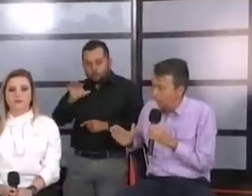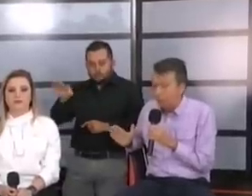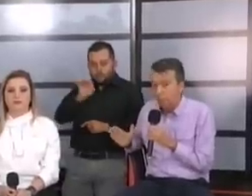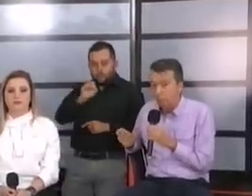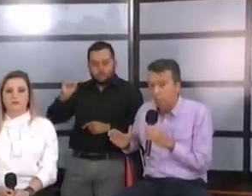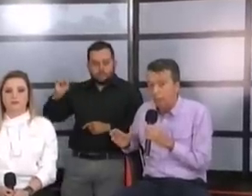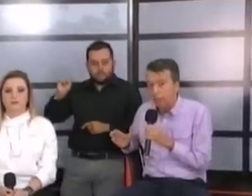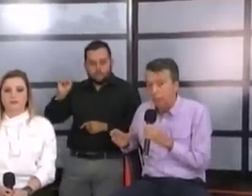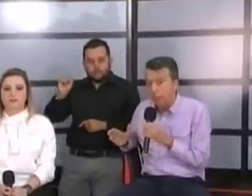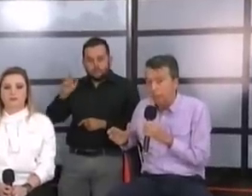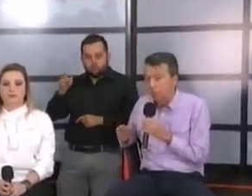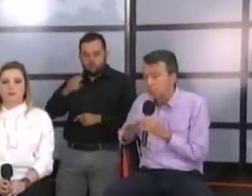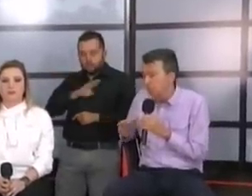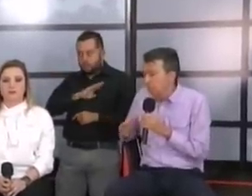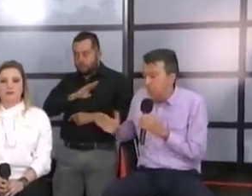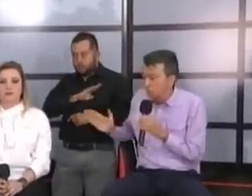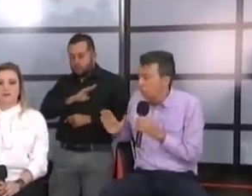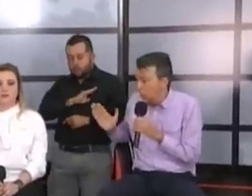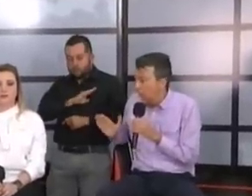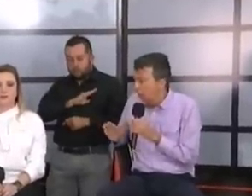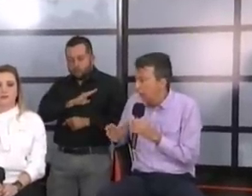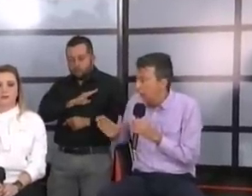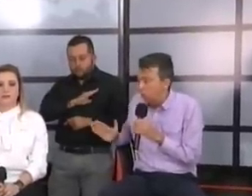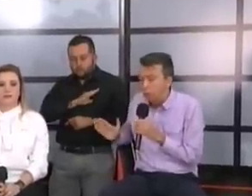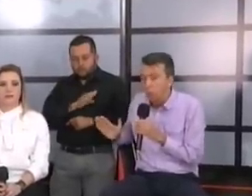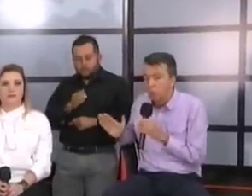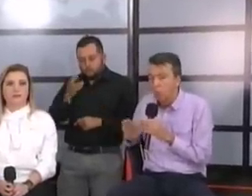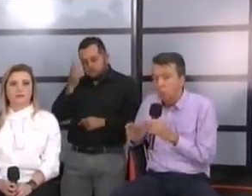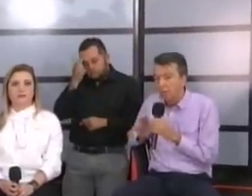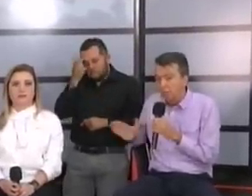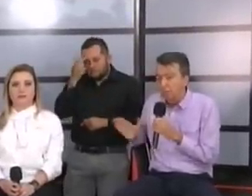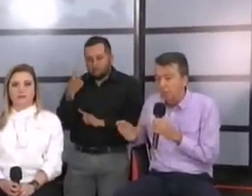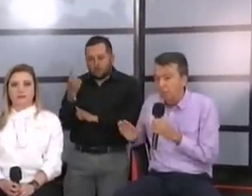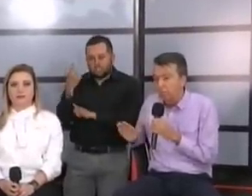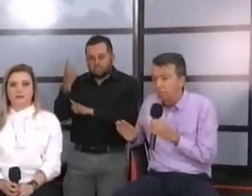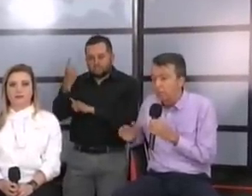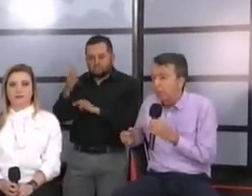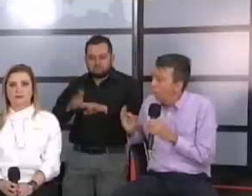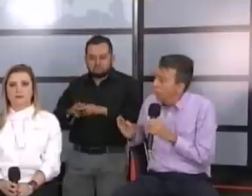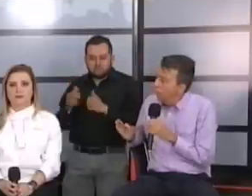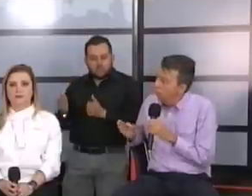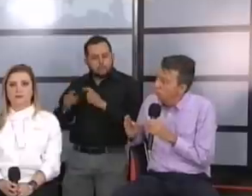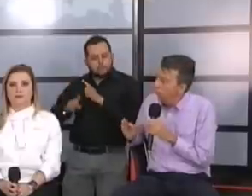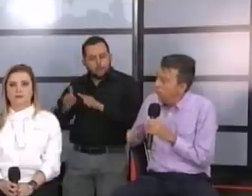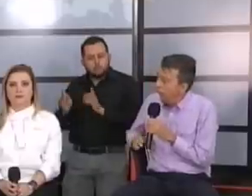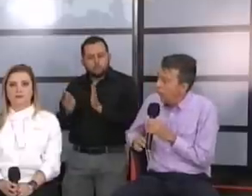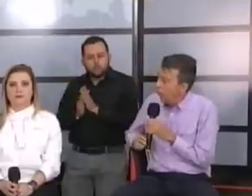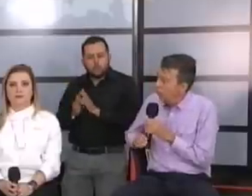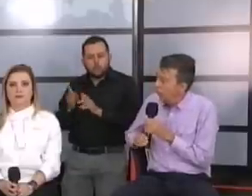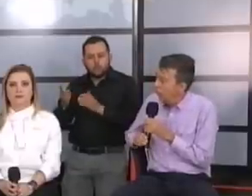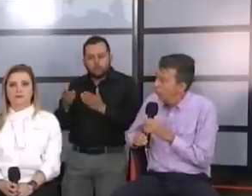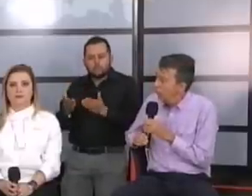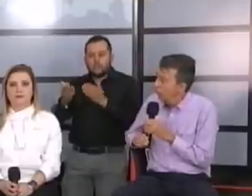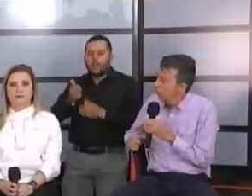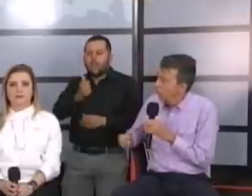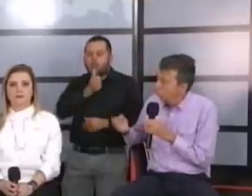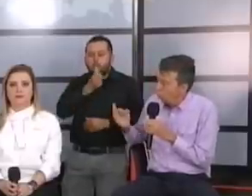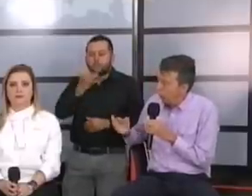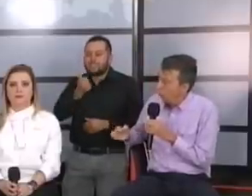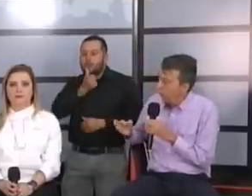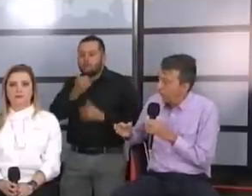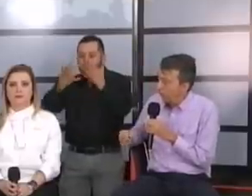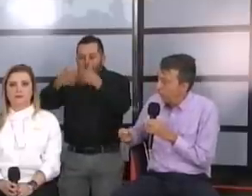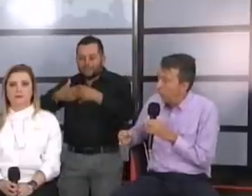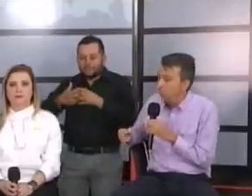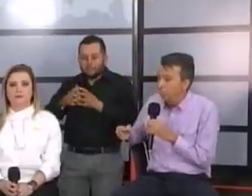en la actual alcaldía. Eso dentro de la política es lógico y me parece que está bien. Pero hay una cosa, a ustedes les entregaron aguas y aguas,